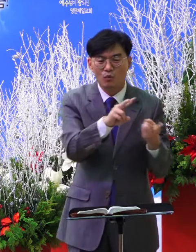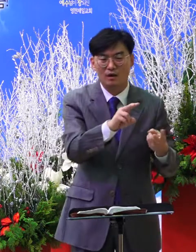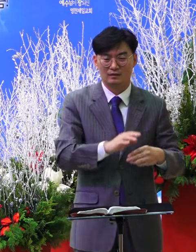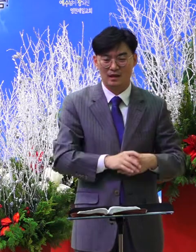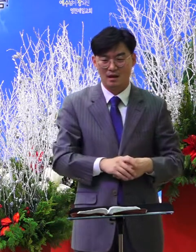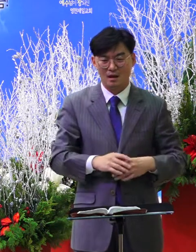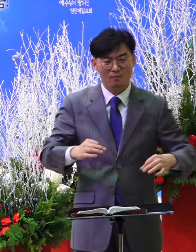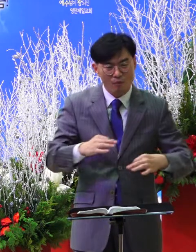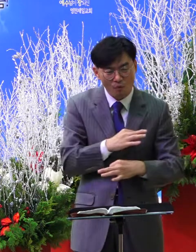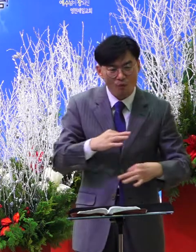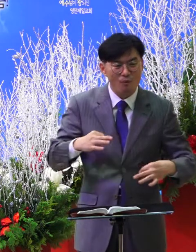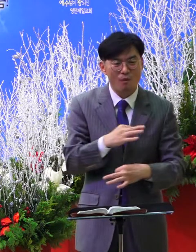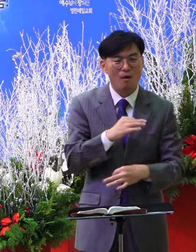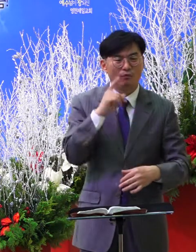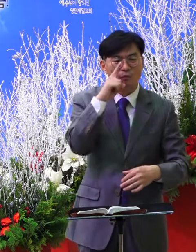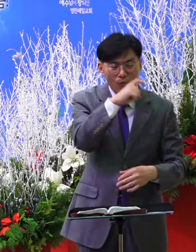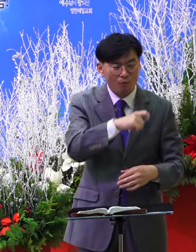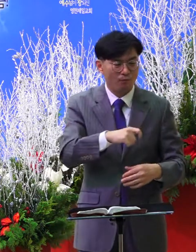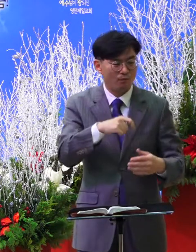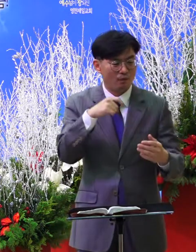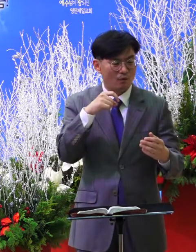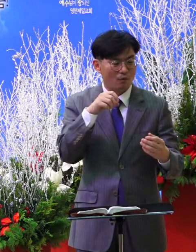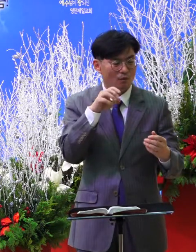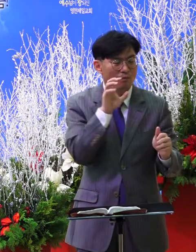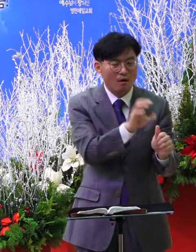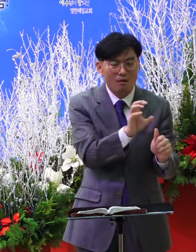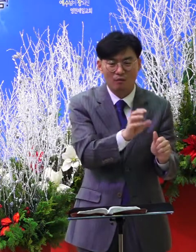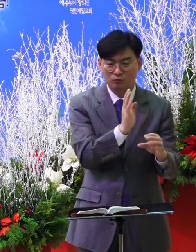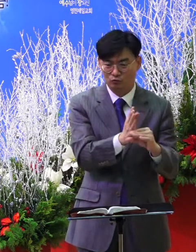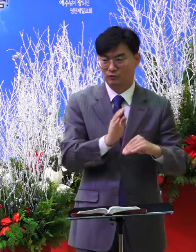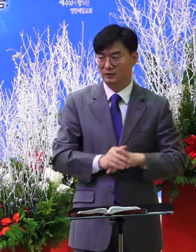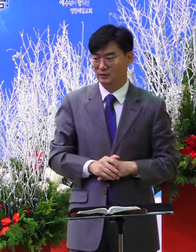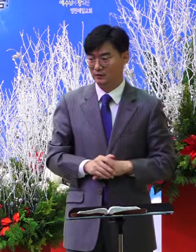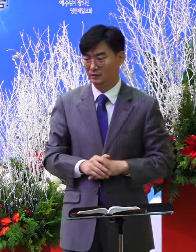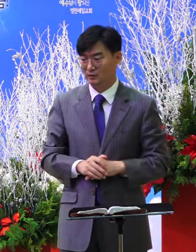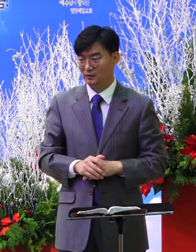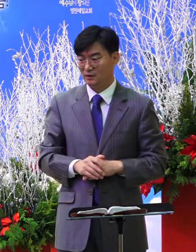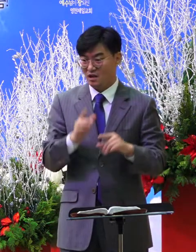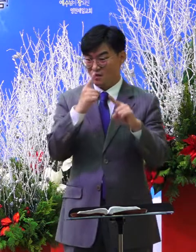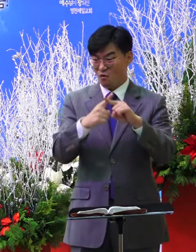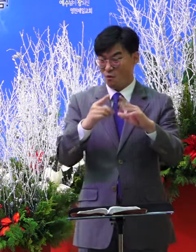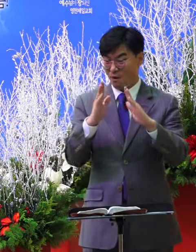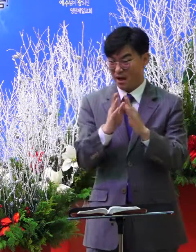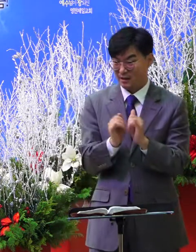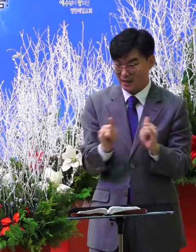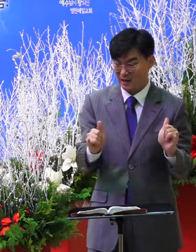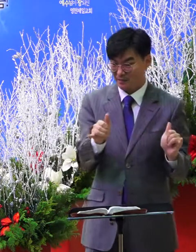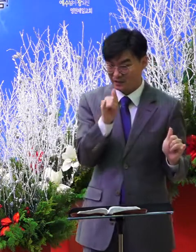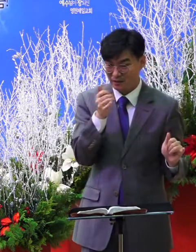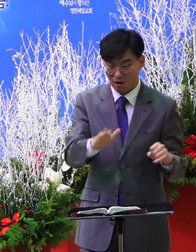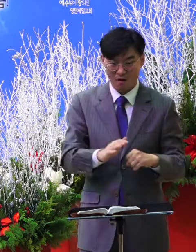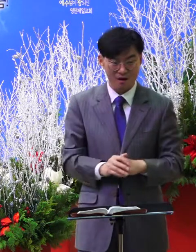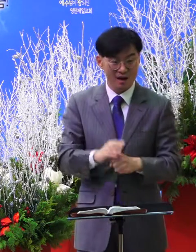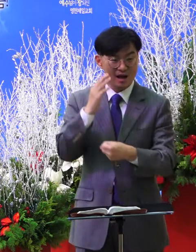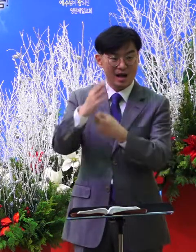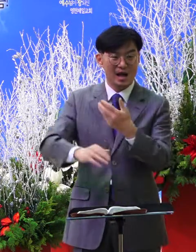사랑하는 여러분, 저와 여러분이 하나님을 알고 예수님을 안다는 것으로 만족할 수